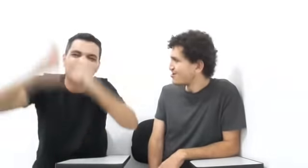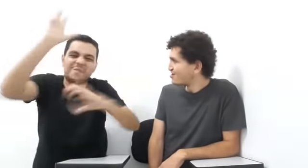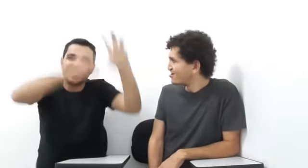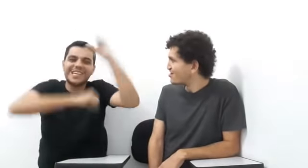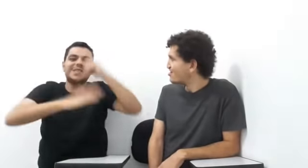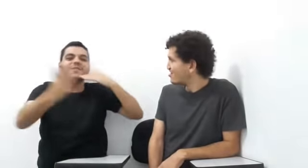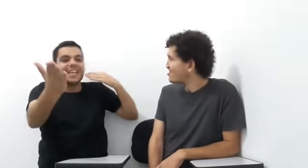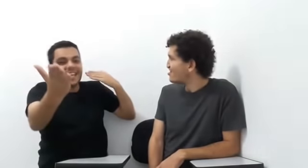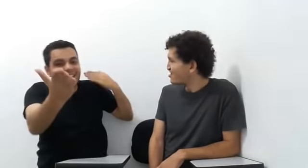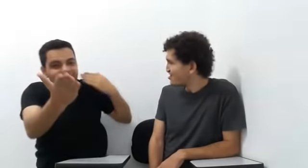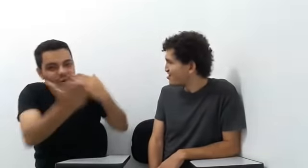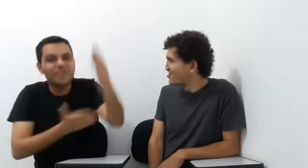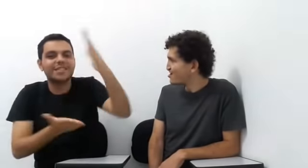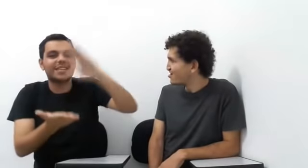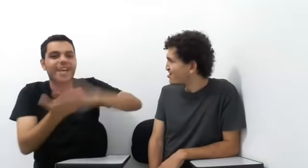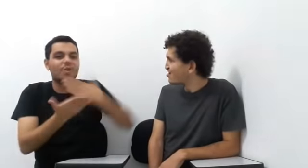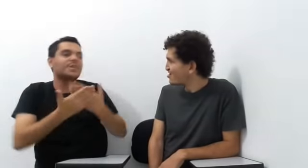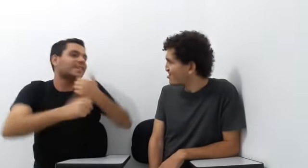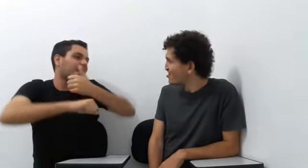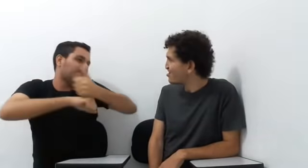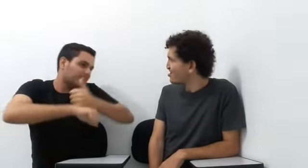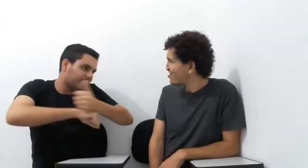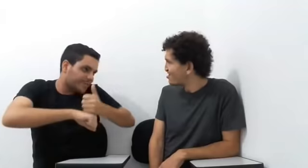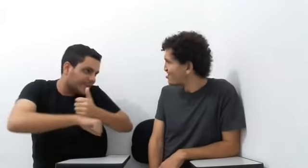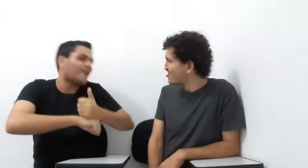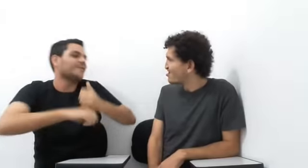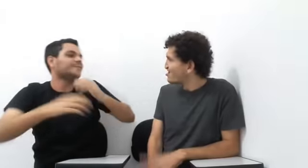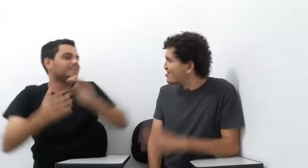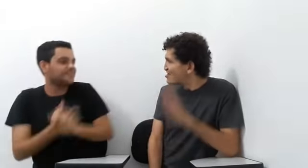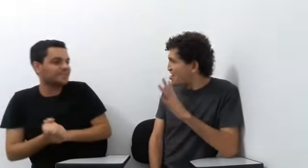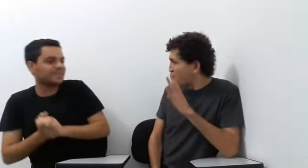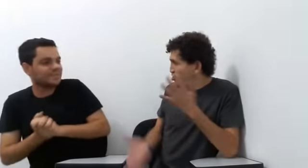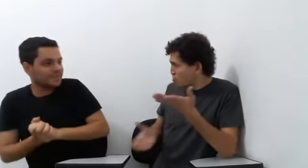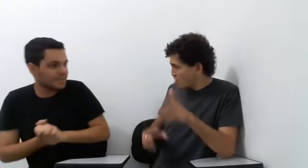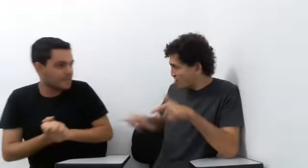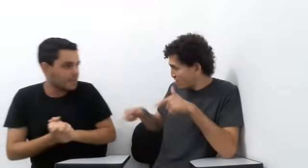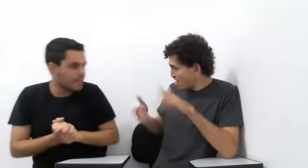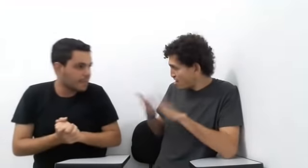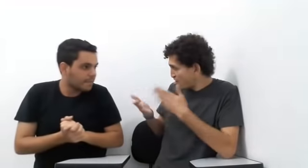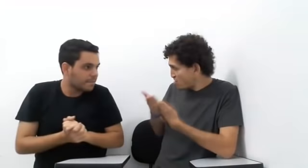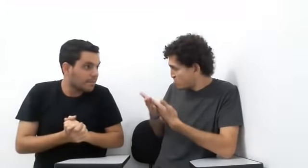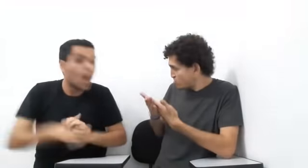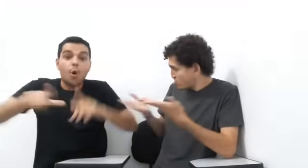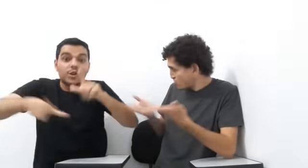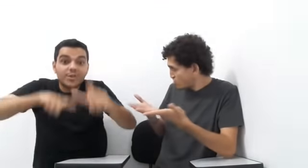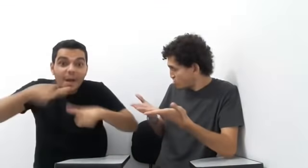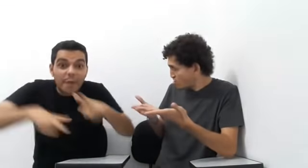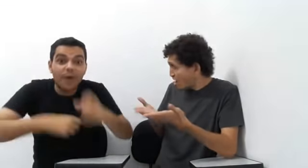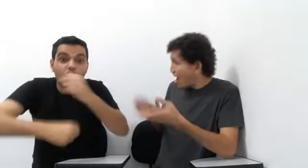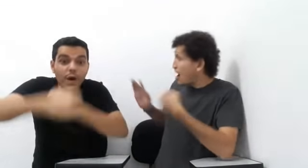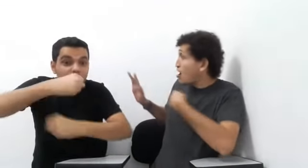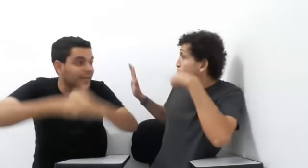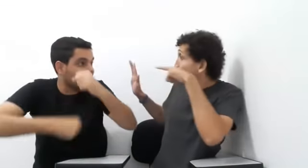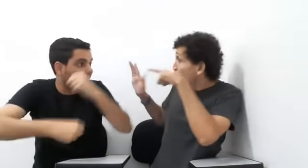aprender Libras. E aí eu comecei como intérprete profissional. Eu já trabalho até. Hoje eu trabalho. O ano passado...